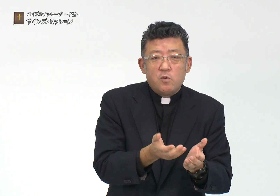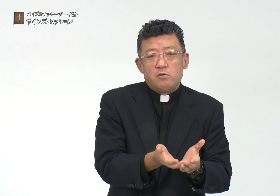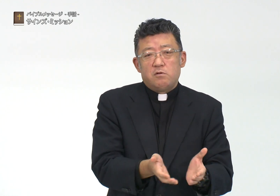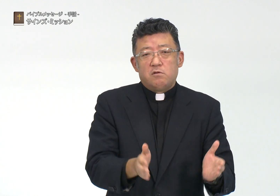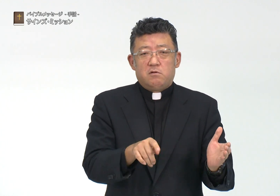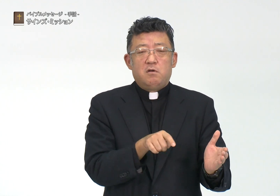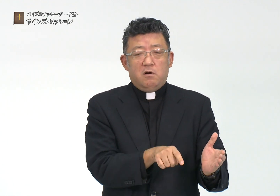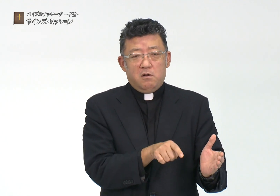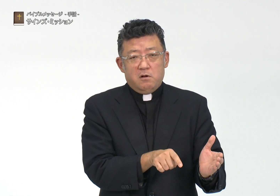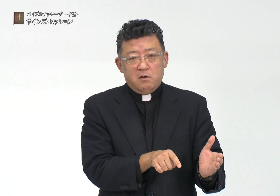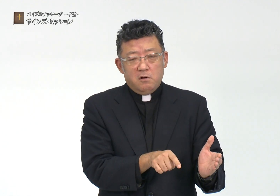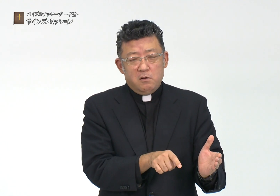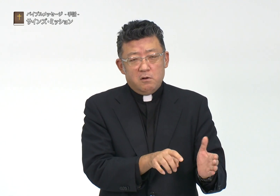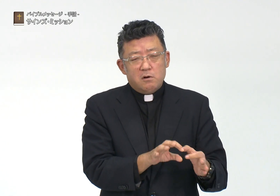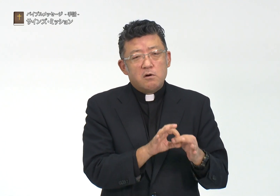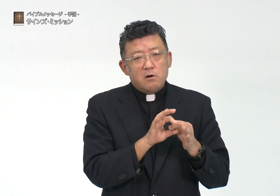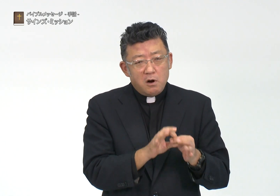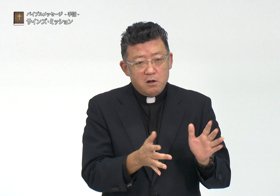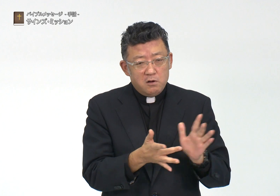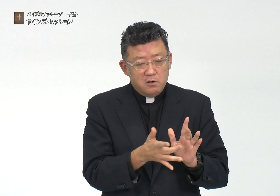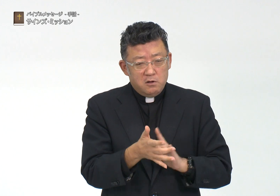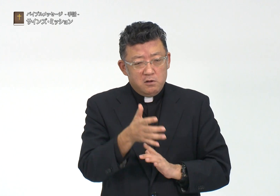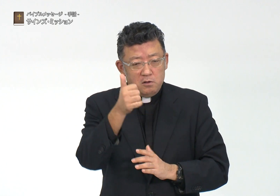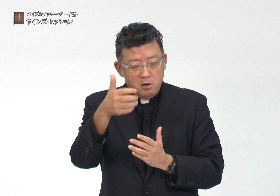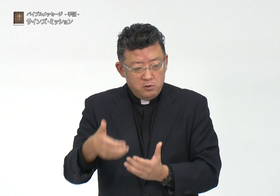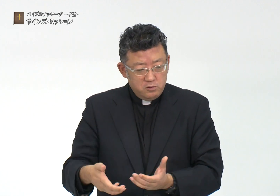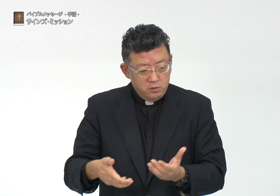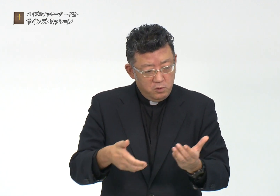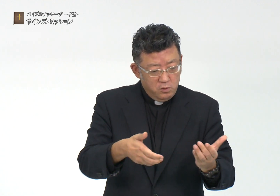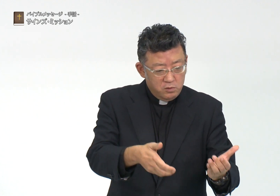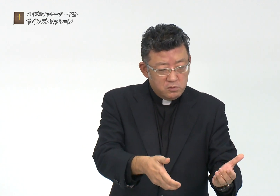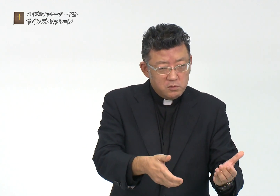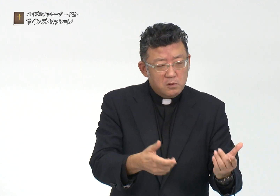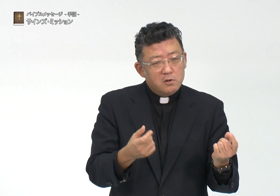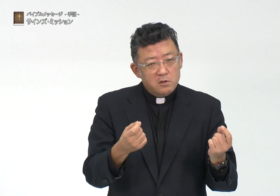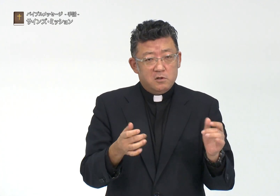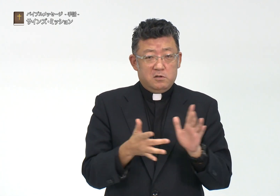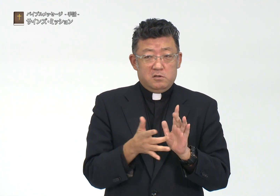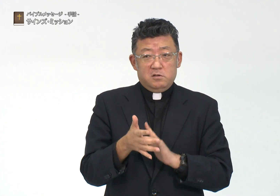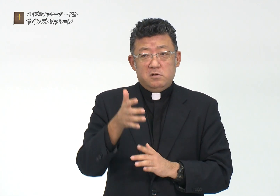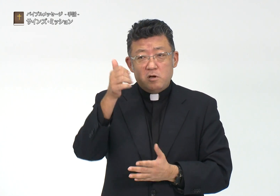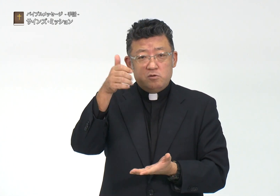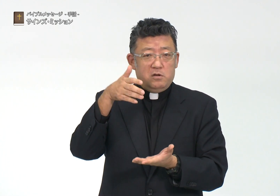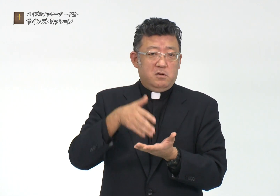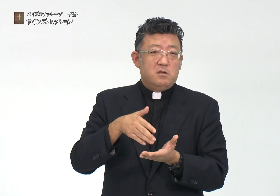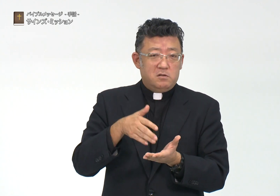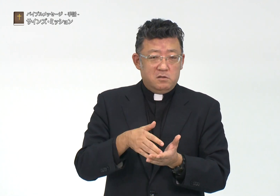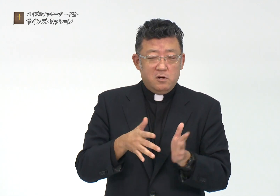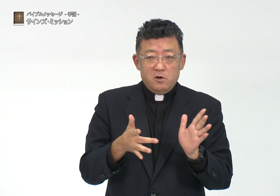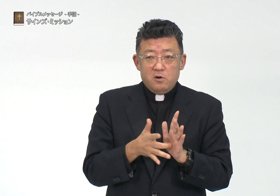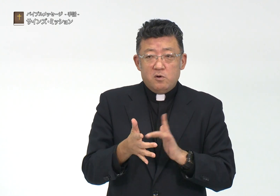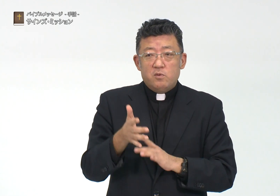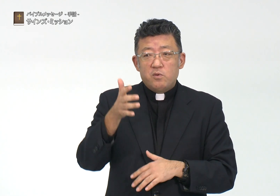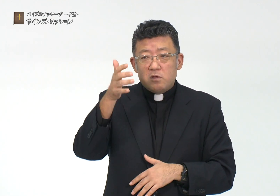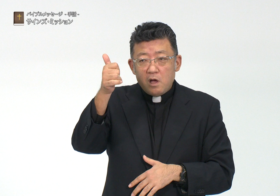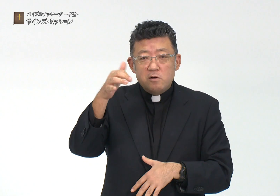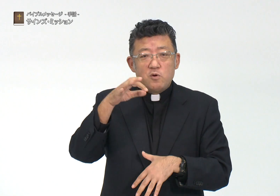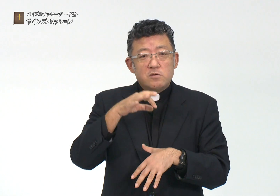食べるための器ですですからイエスがそこに寝かされているということは